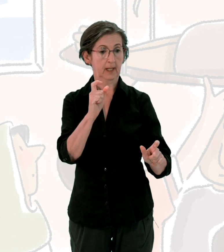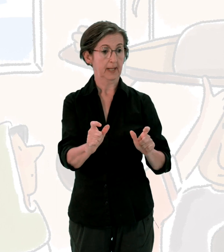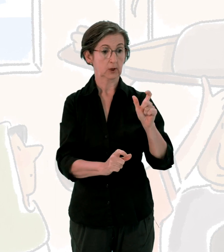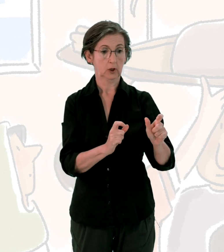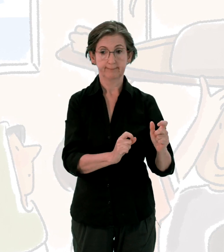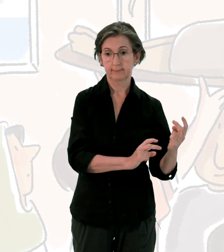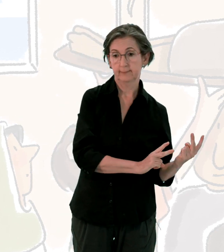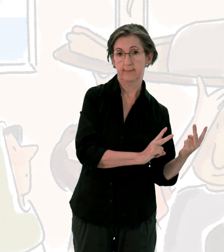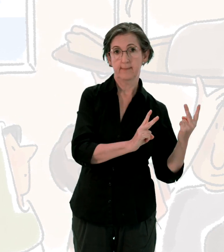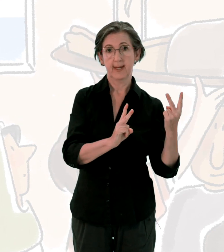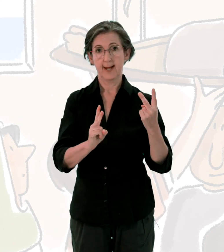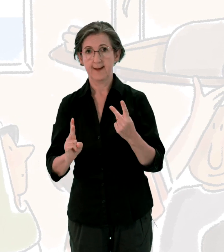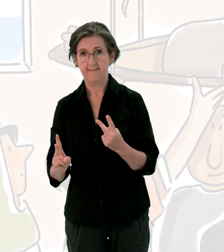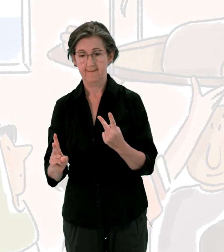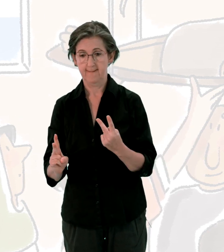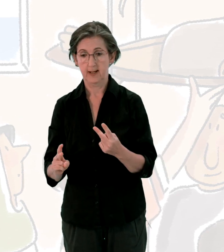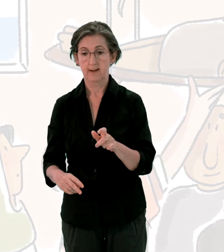Des gens arrivent pour lui amener un homme paralysé.